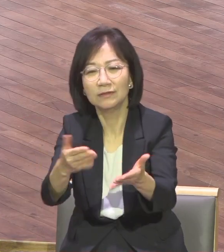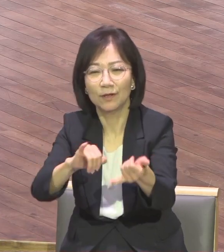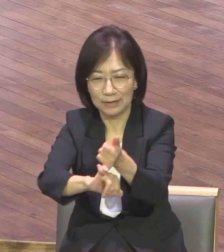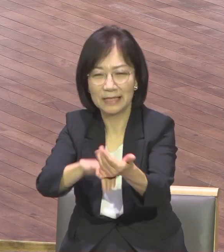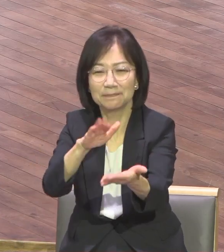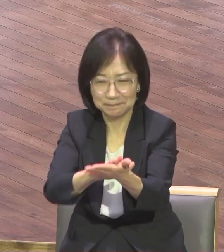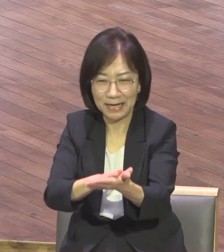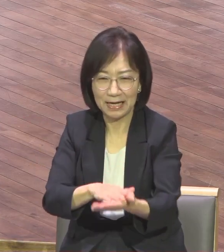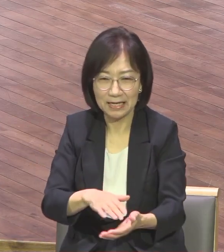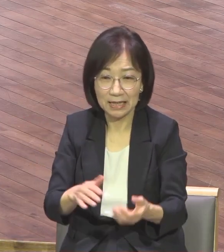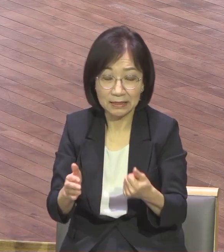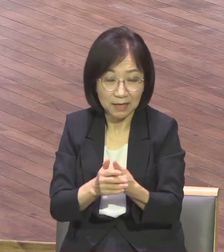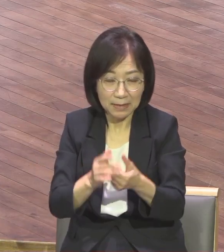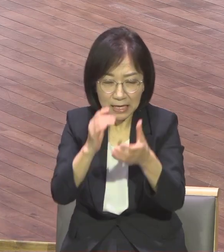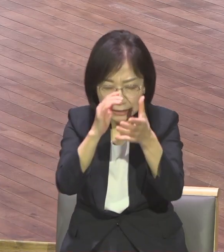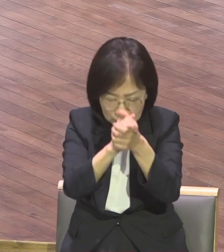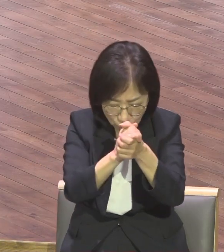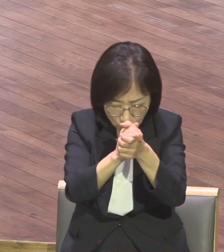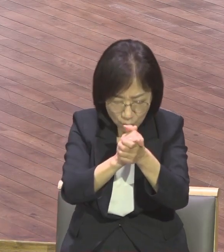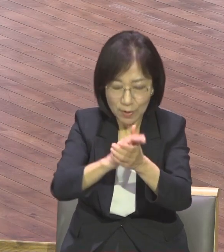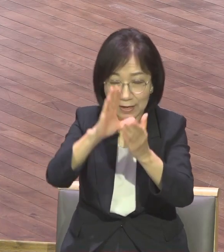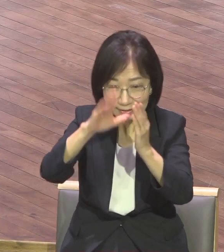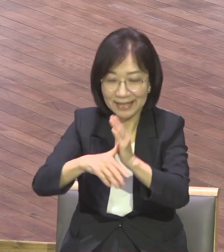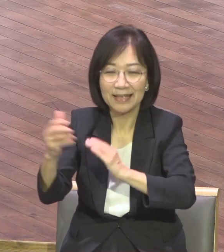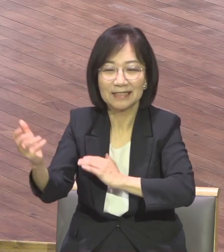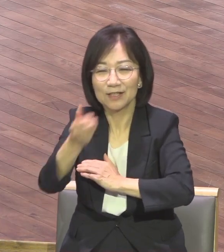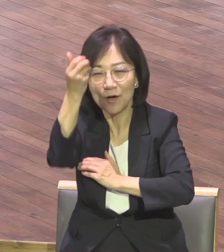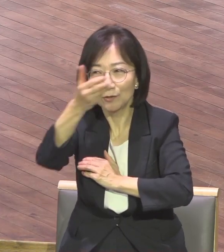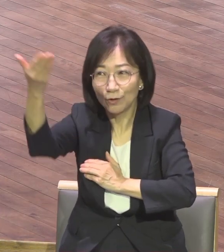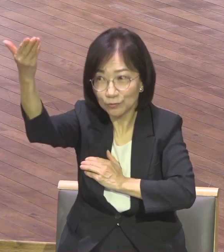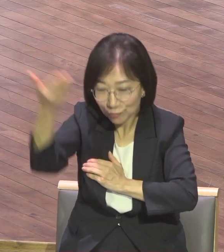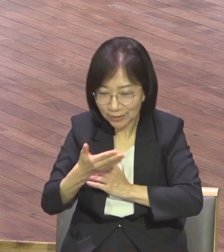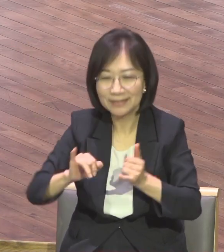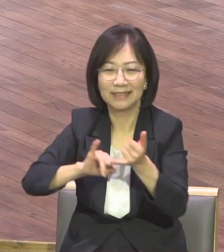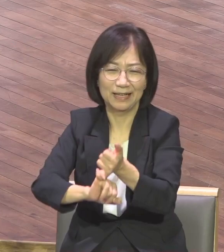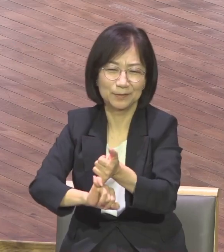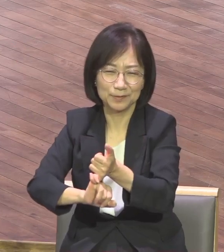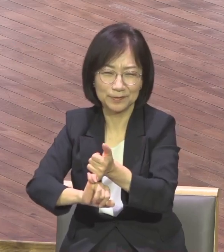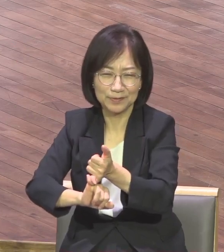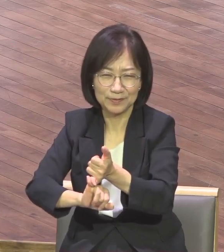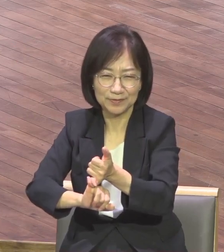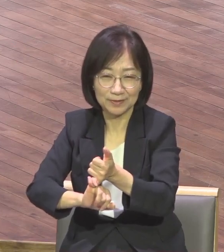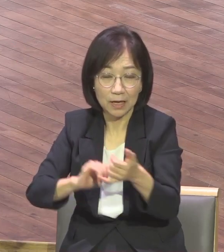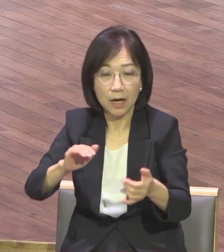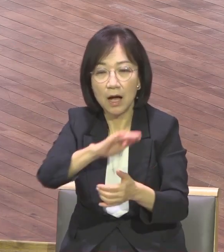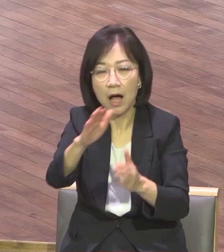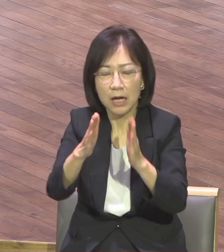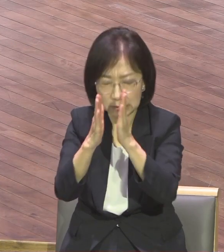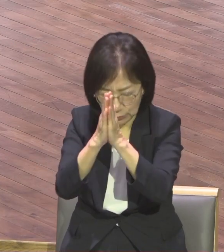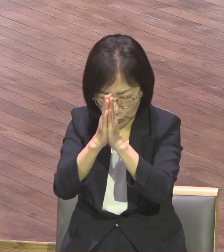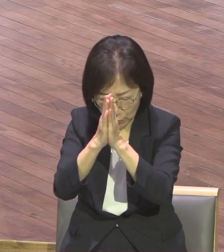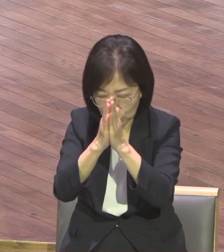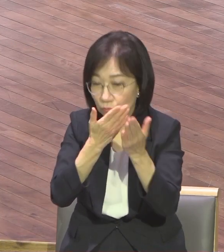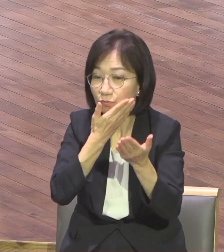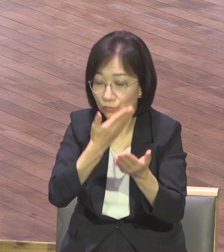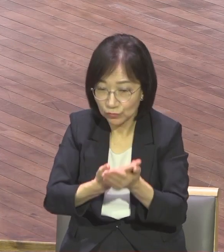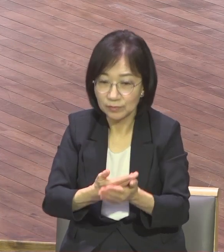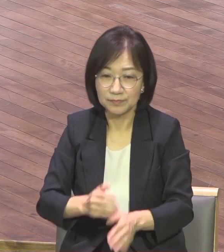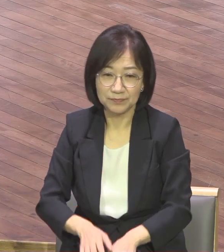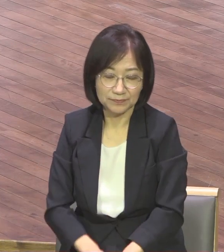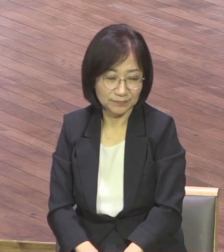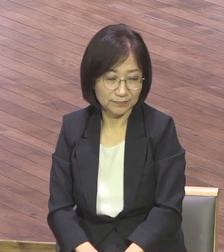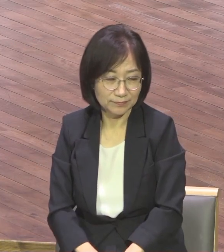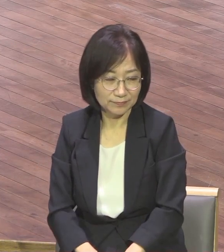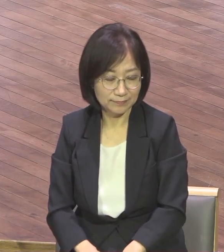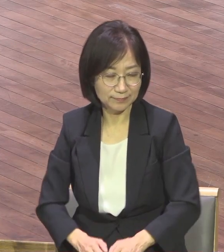그래서 기도가 중요합니다. 성경의 이 내용을 보면요 성령의 역사는요 전부 기도와 밀접한